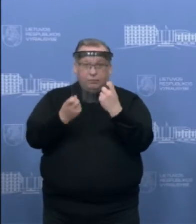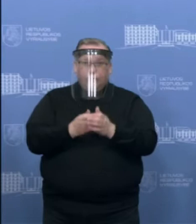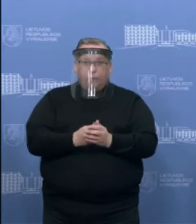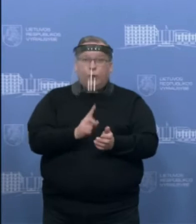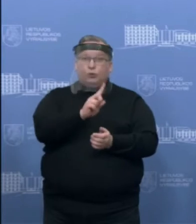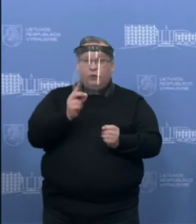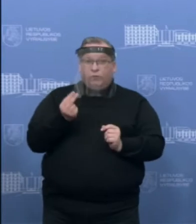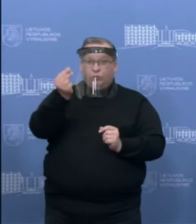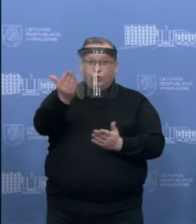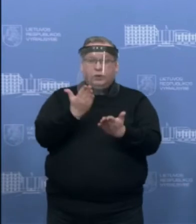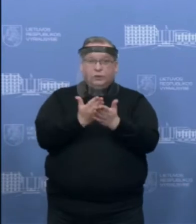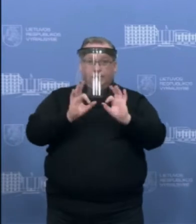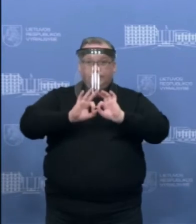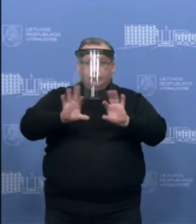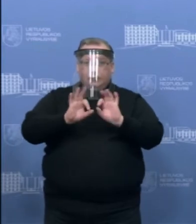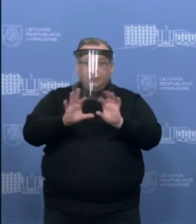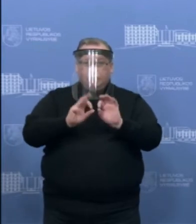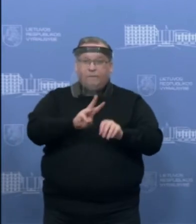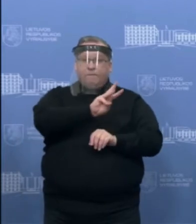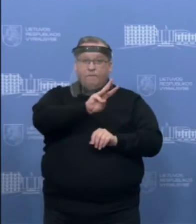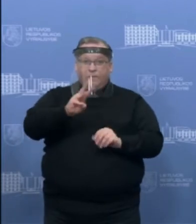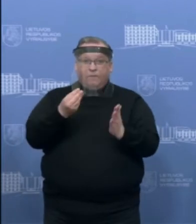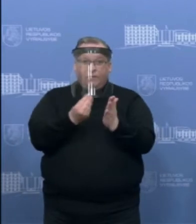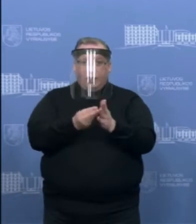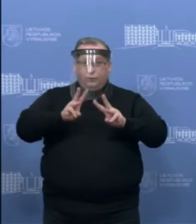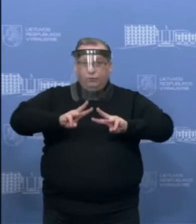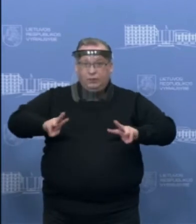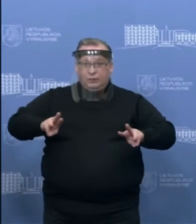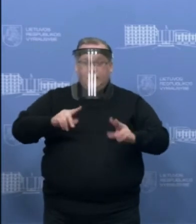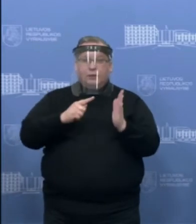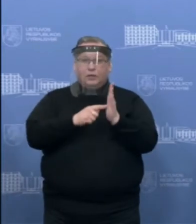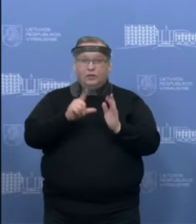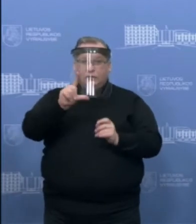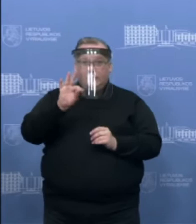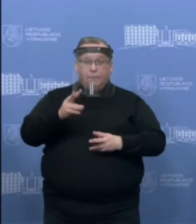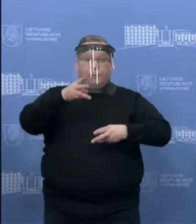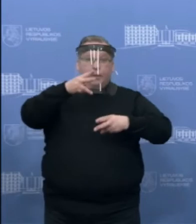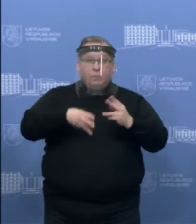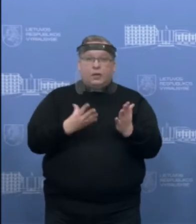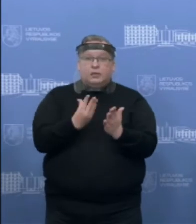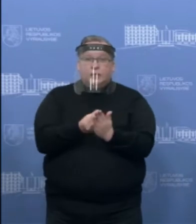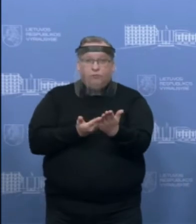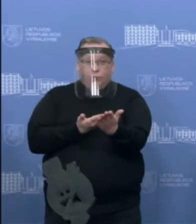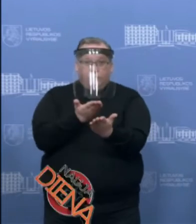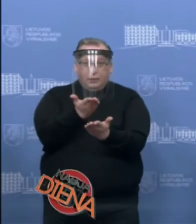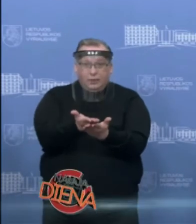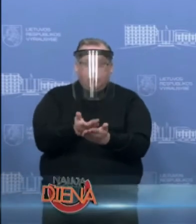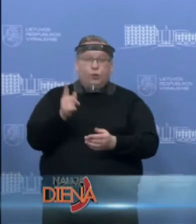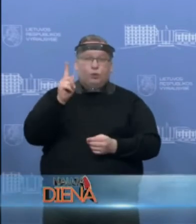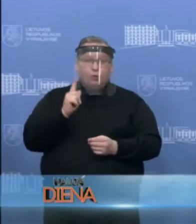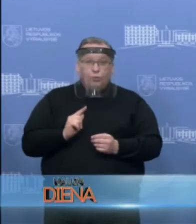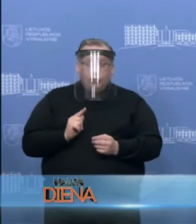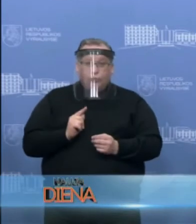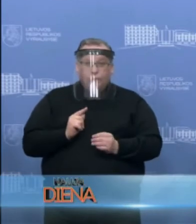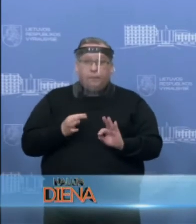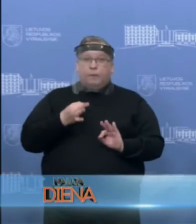kiekvieną mokestį yra pateikta Finansų ministerijos tinklapyje. Ir baigdamas savo pristatymą noriu atkreipti